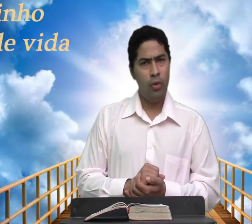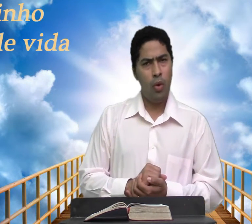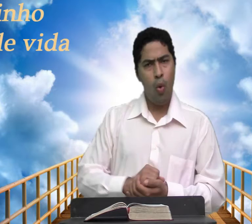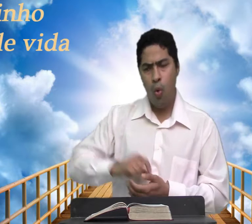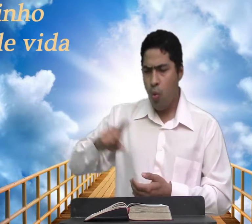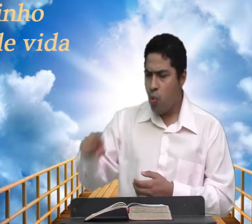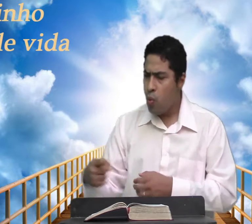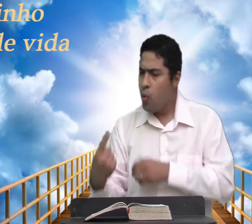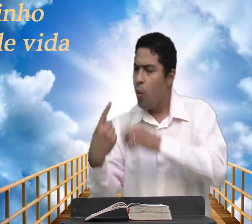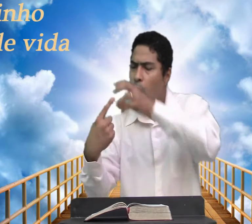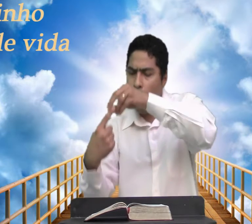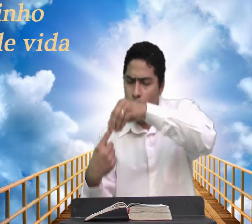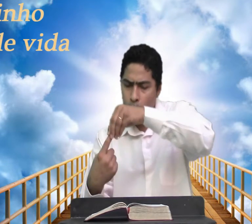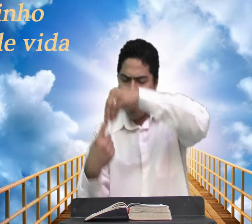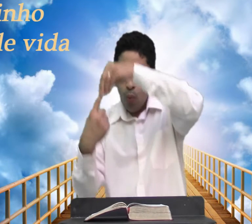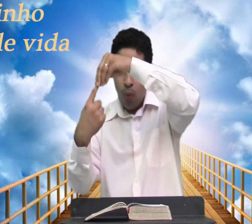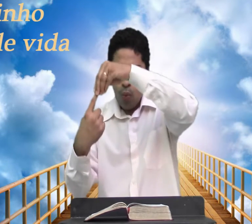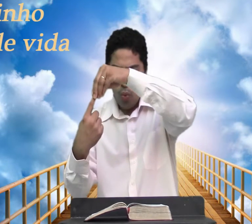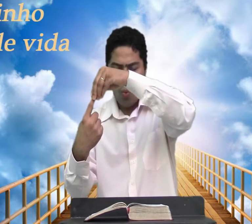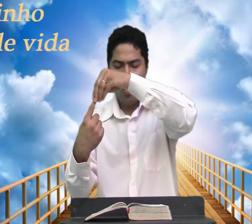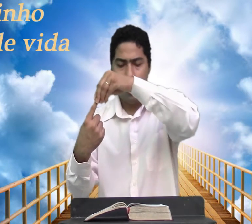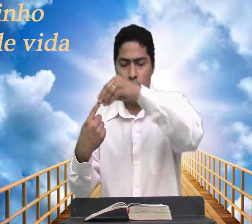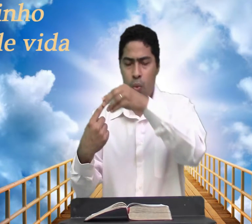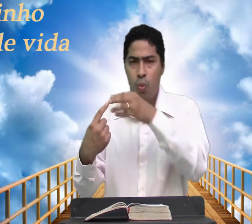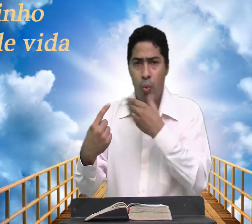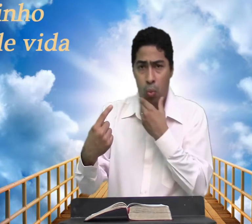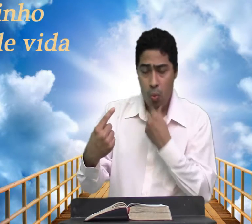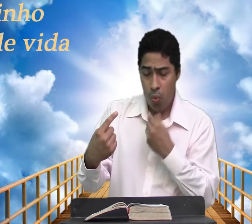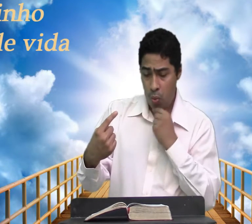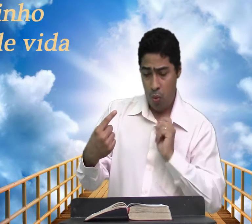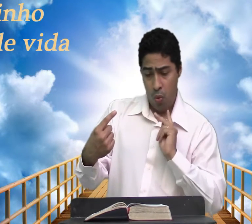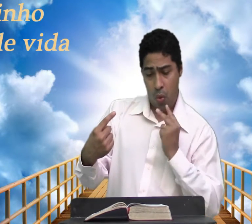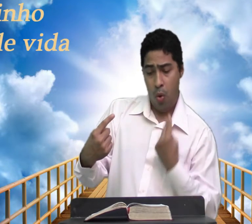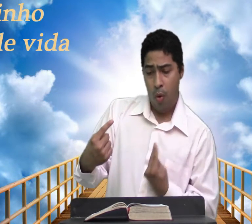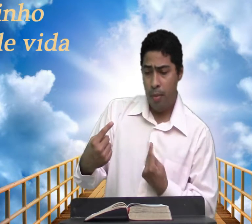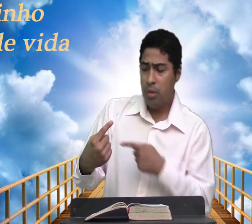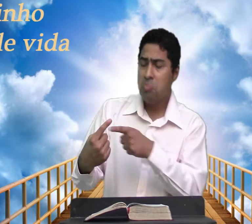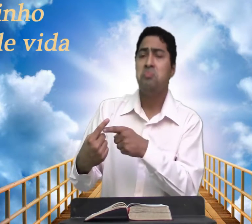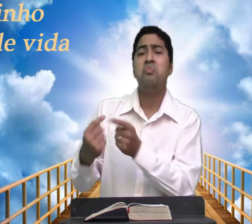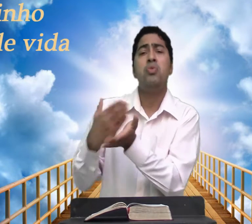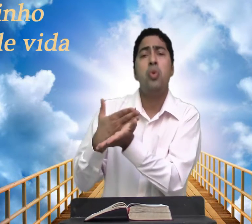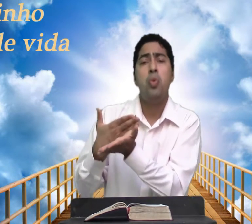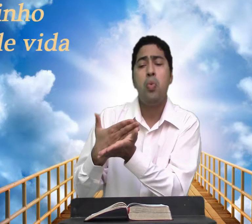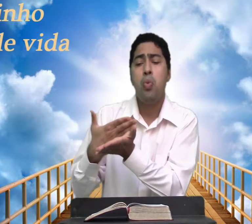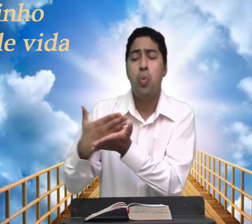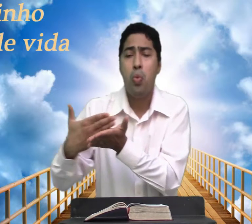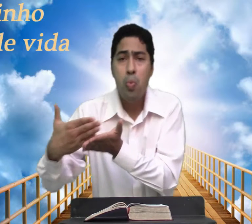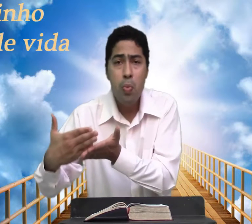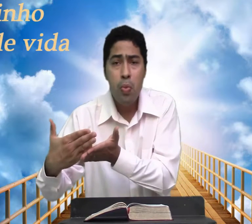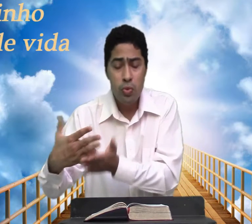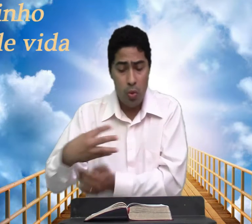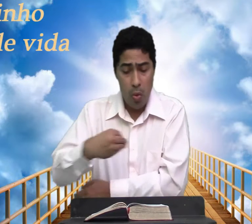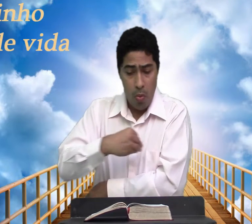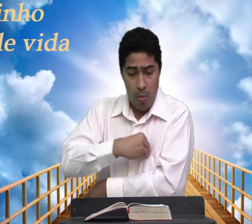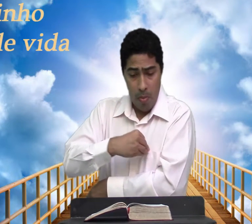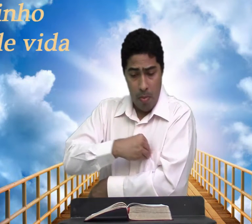portanto, assim como por um só homem entrou o pecado no mundo, e